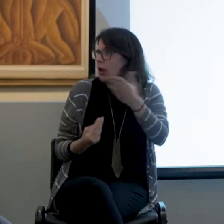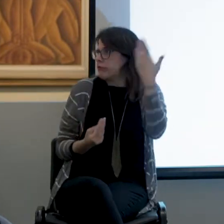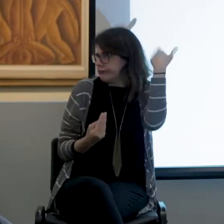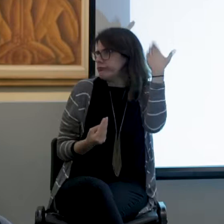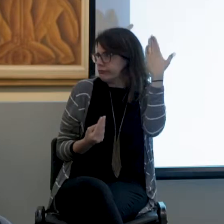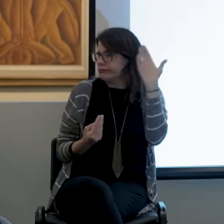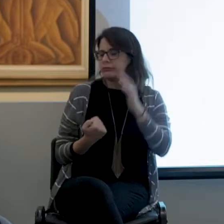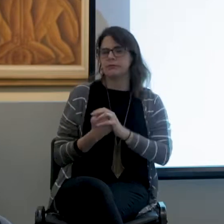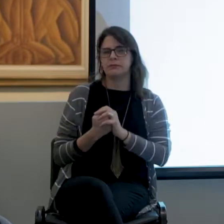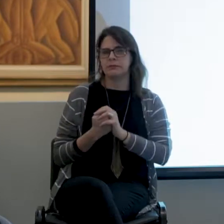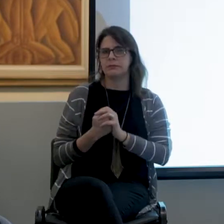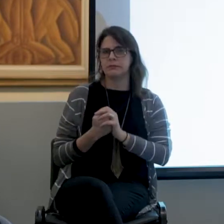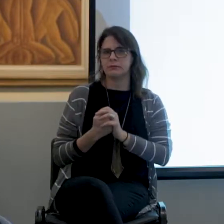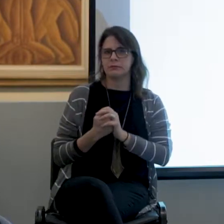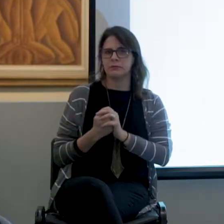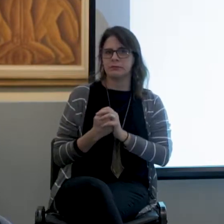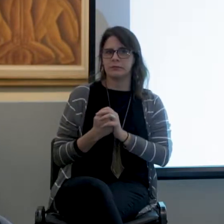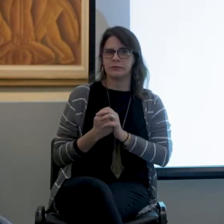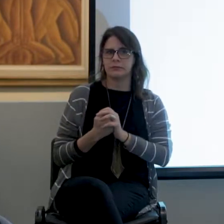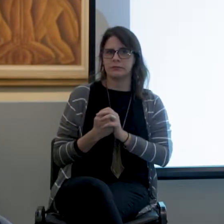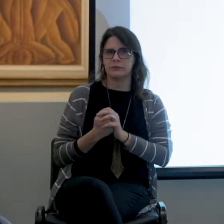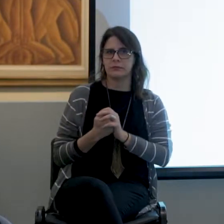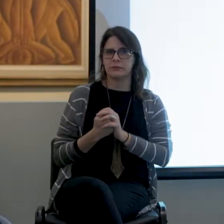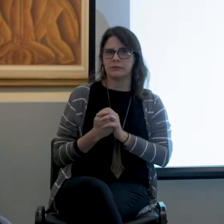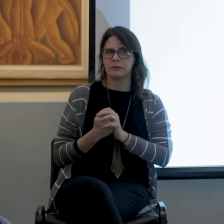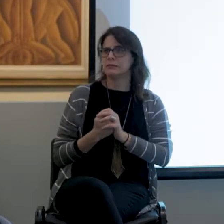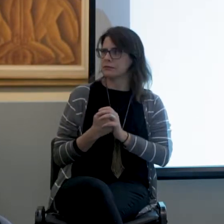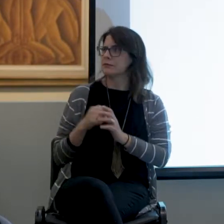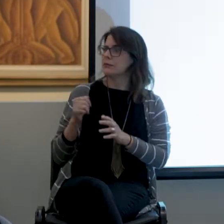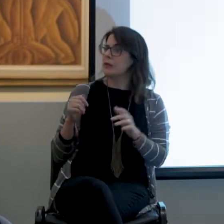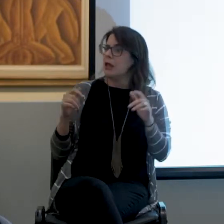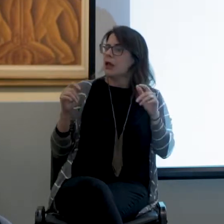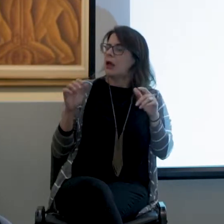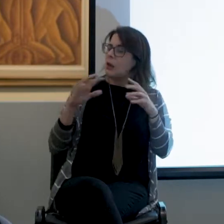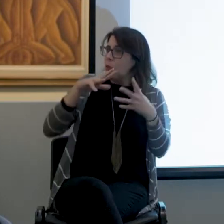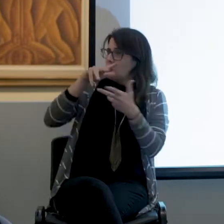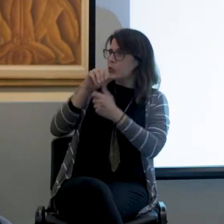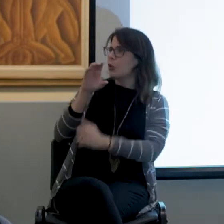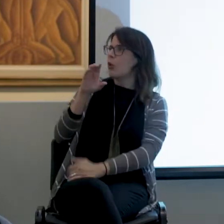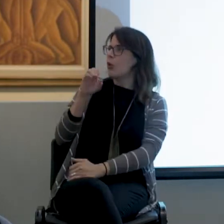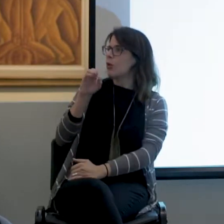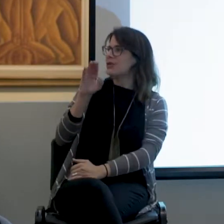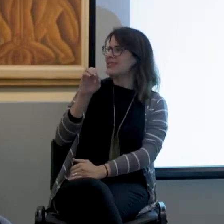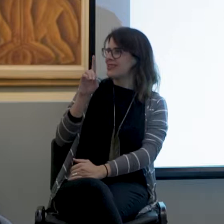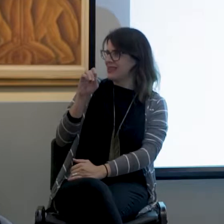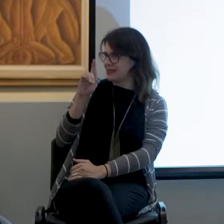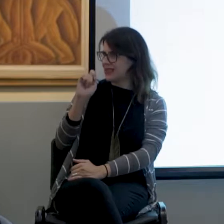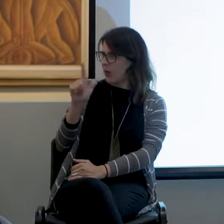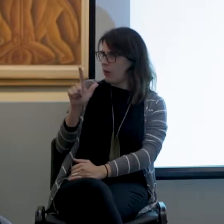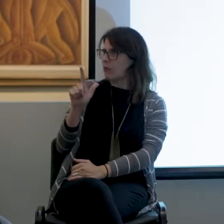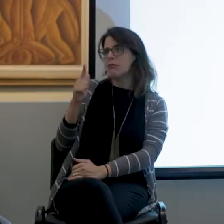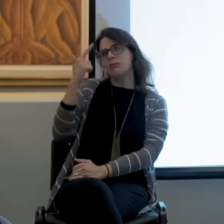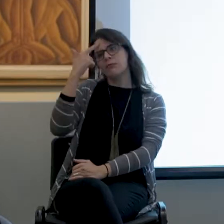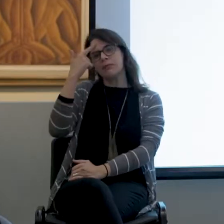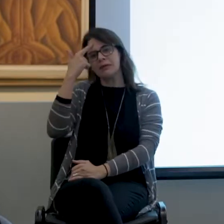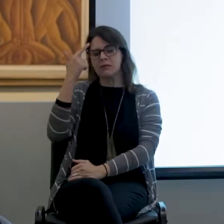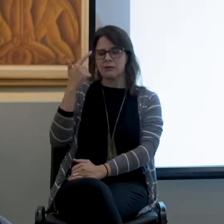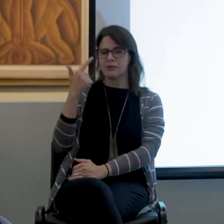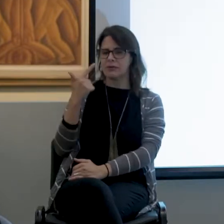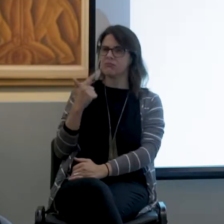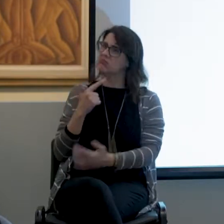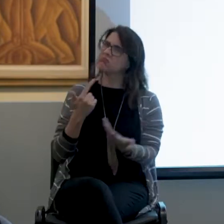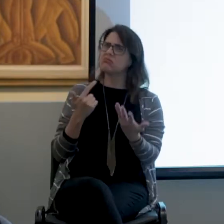toca no mundo ocidental, era muito mal vista. Tinha função